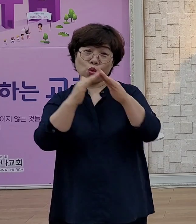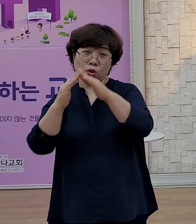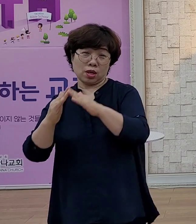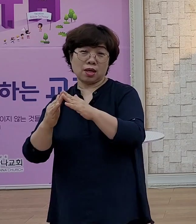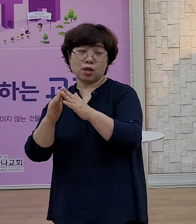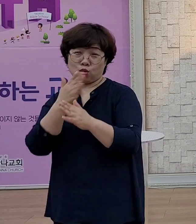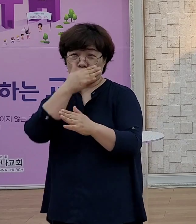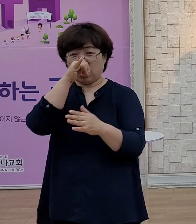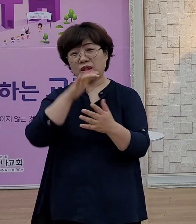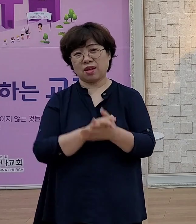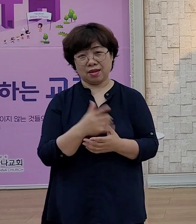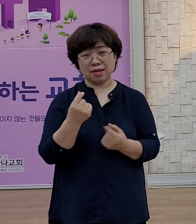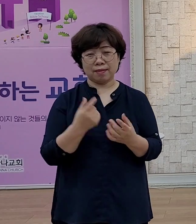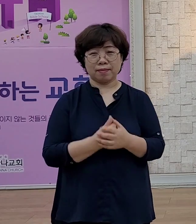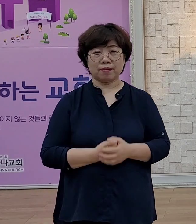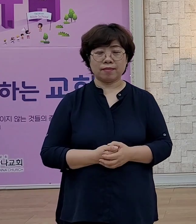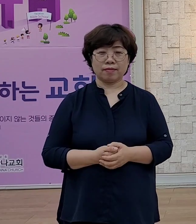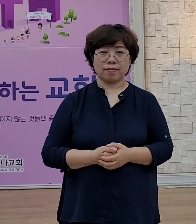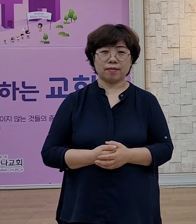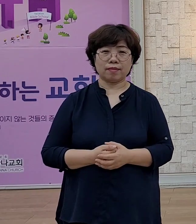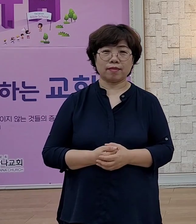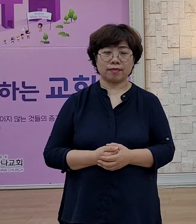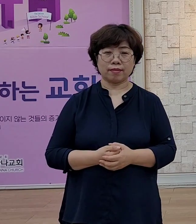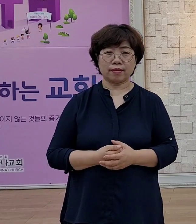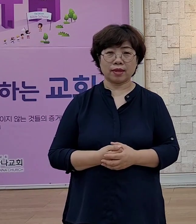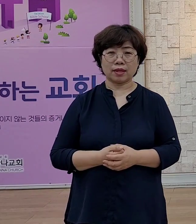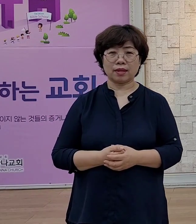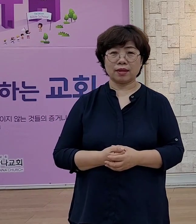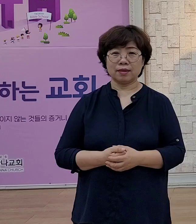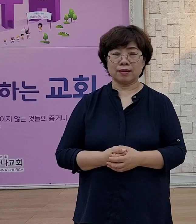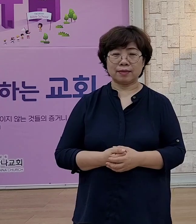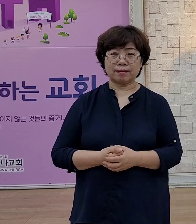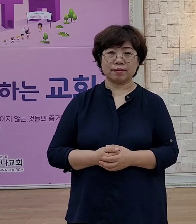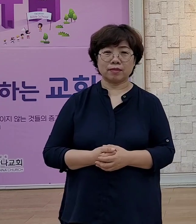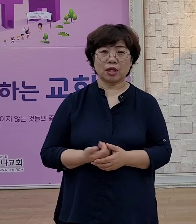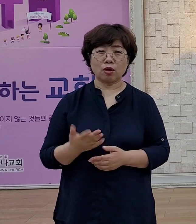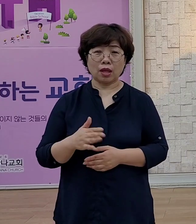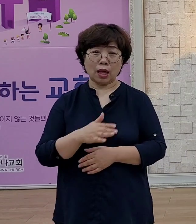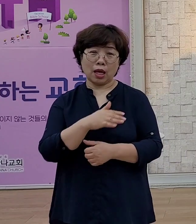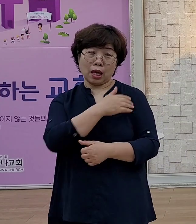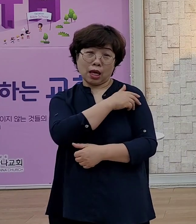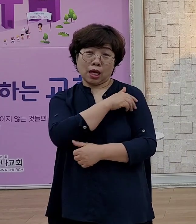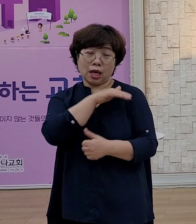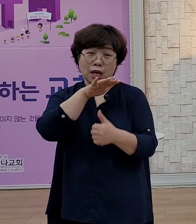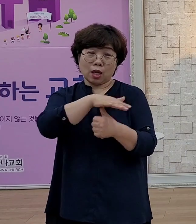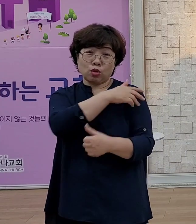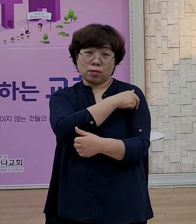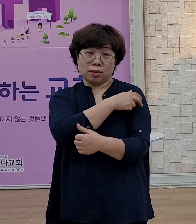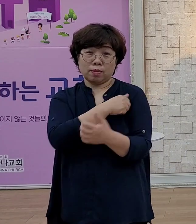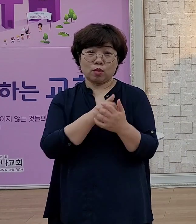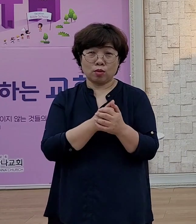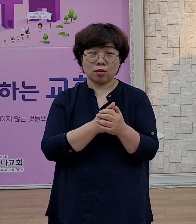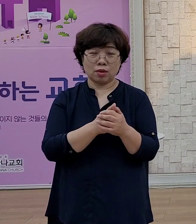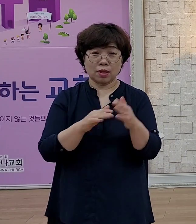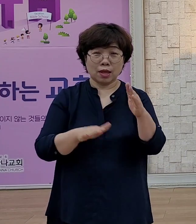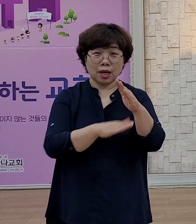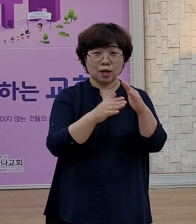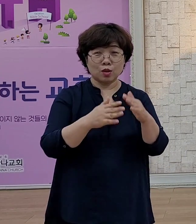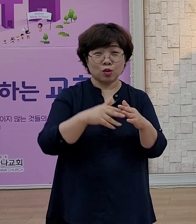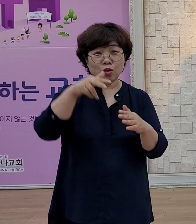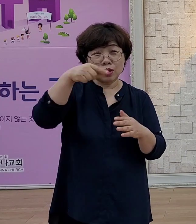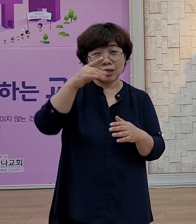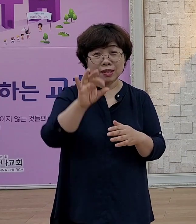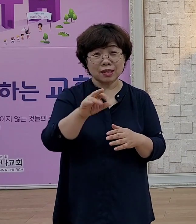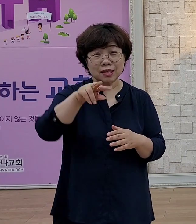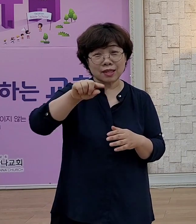발을 띄는 마음, 여러 가지 마음을 두고 이제 그곳으로 정했는데, 우리 집사님도 정산으로 오시는데, 그냥